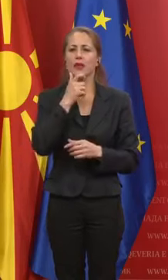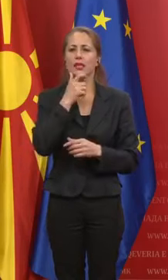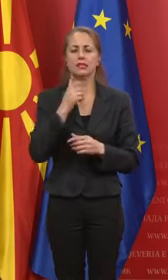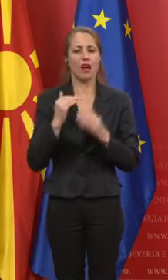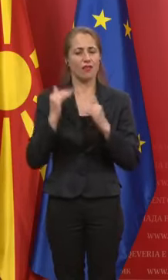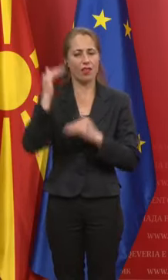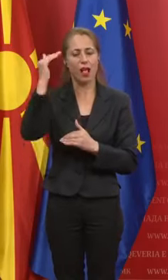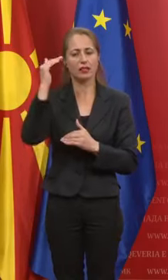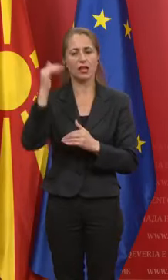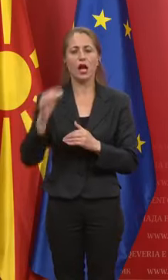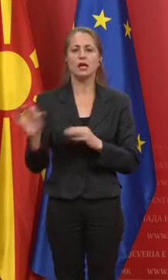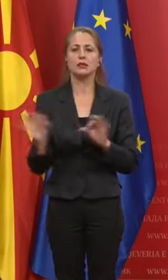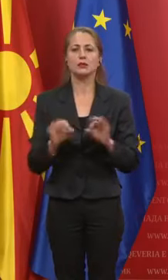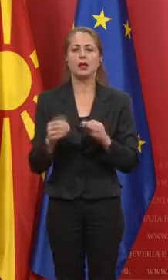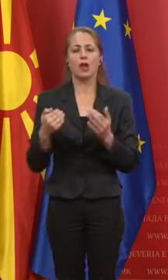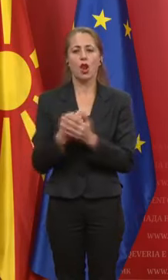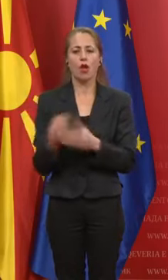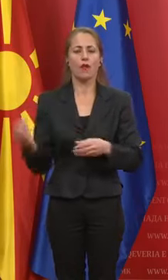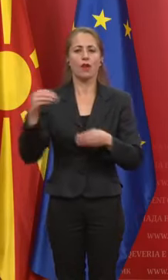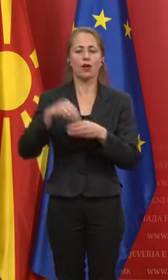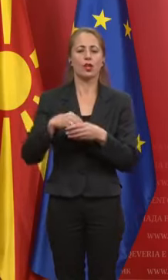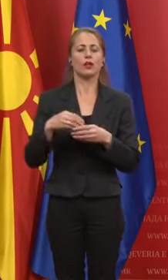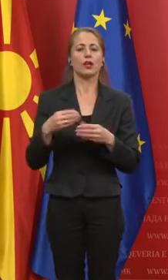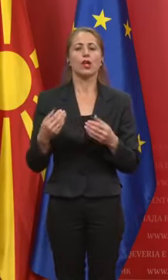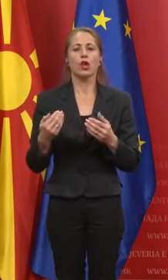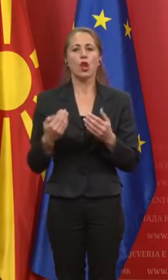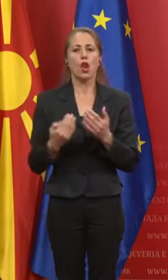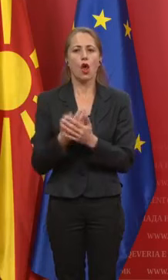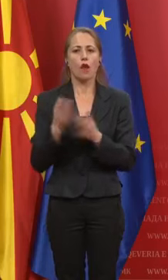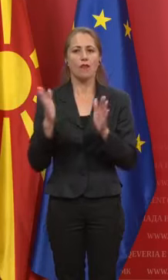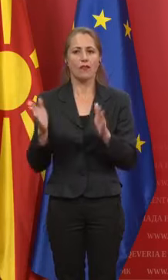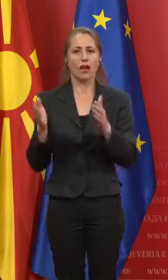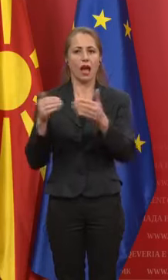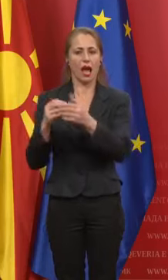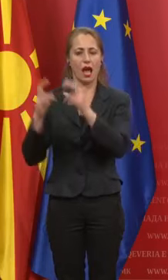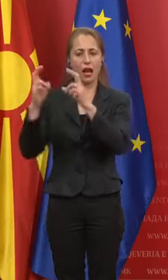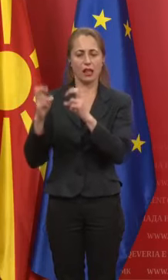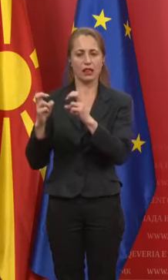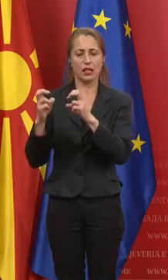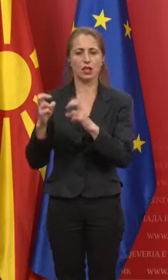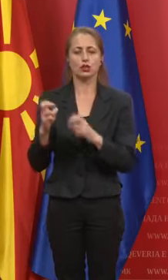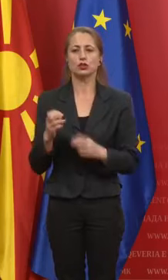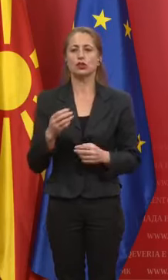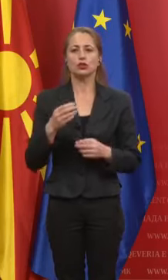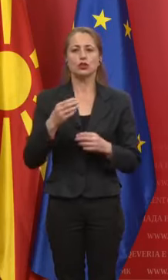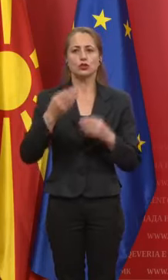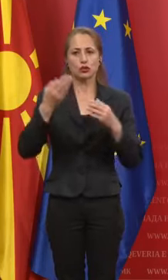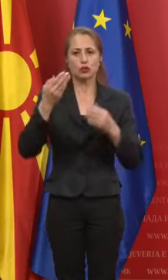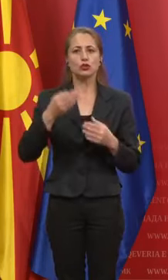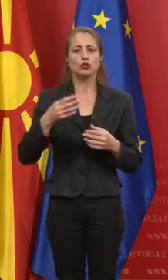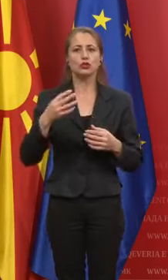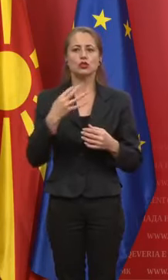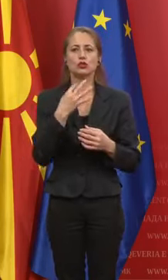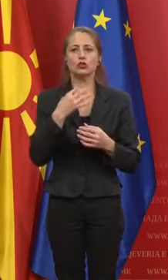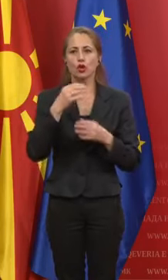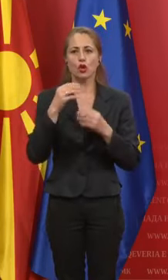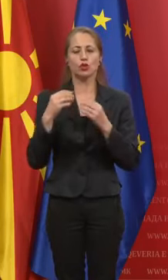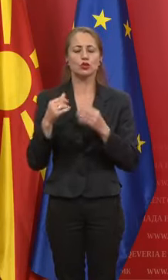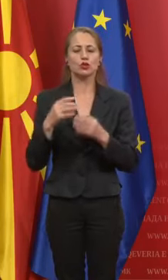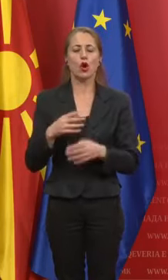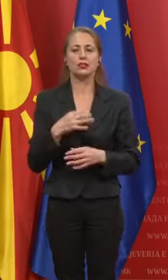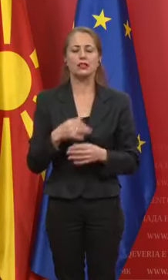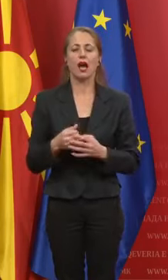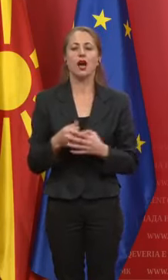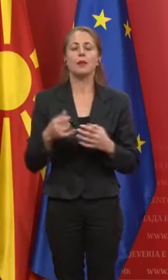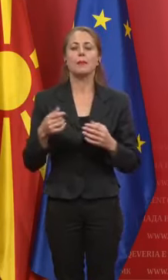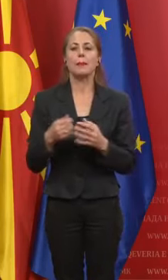планира дури воведување на нов национален карантин. Шкотска упати предупредување до своите граѓани за